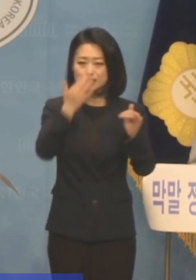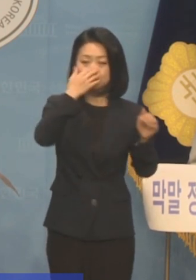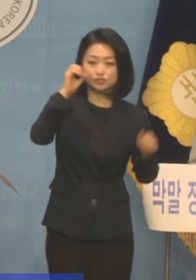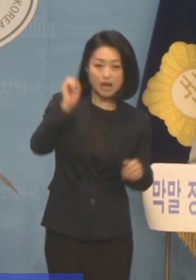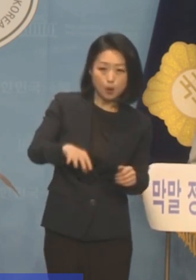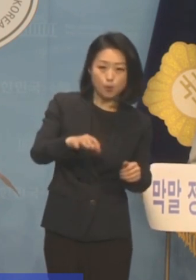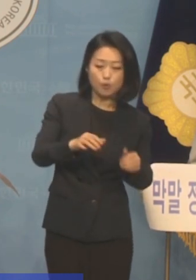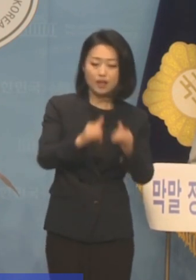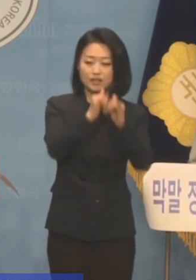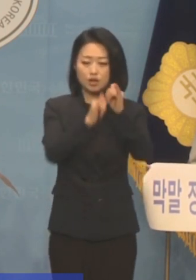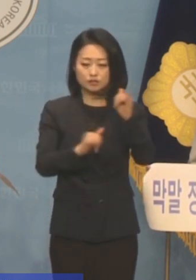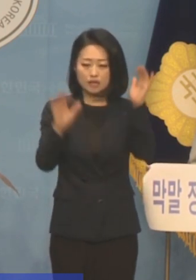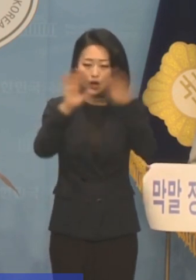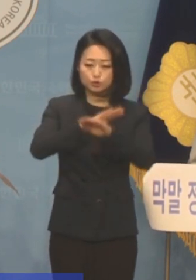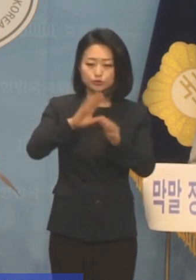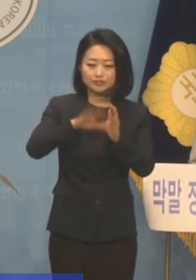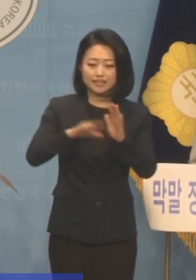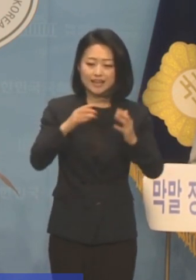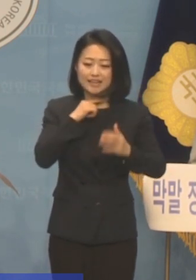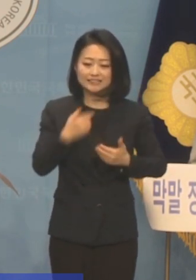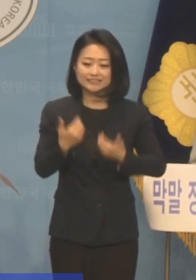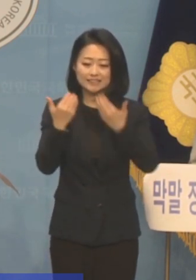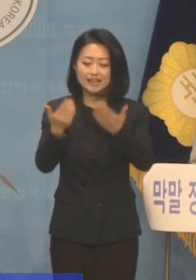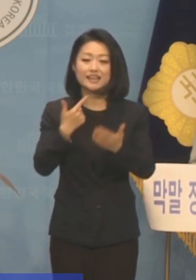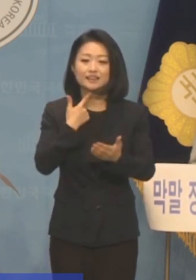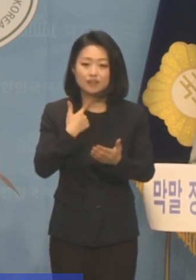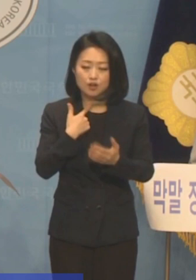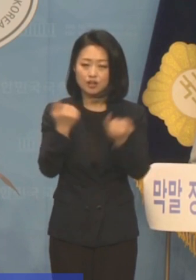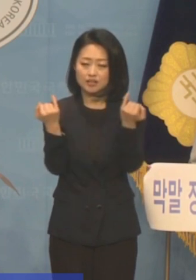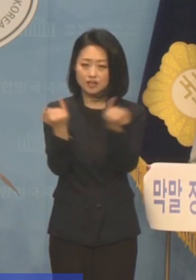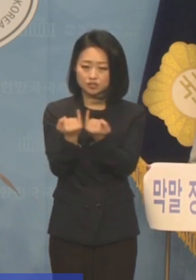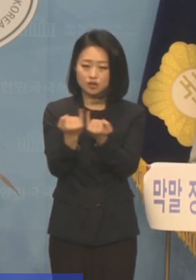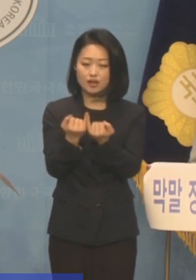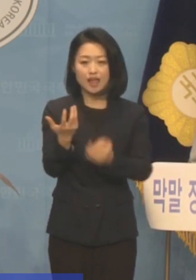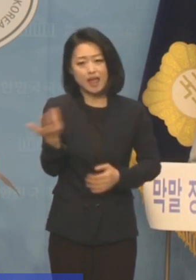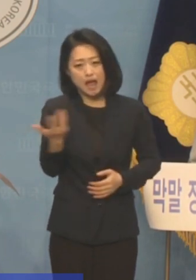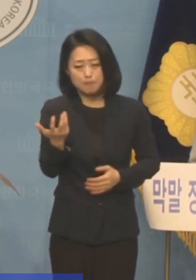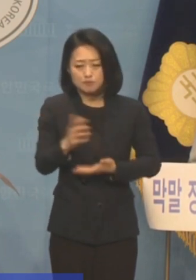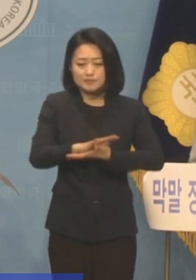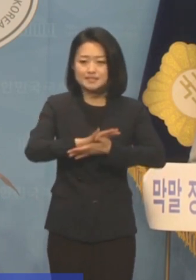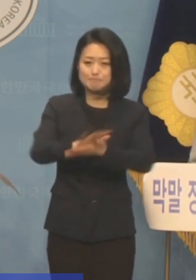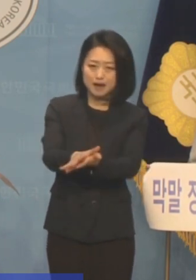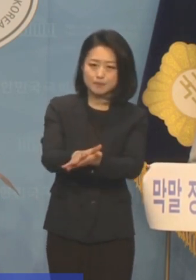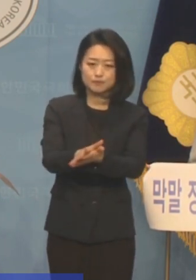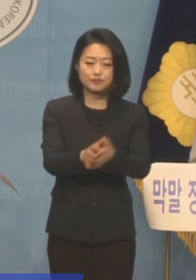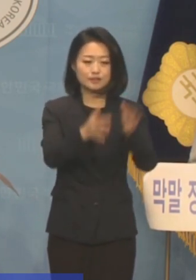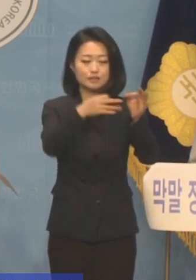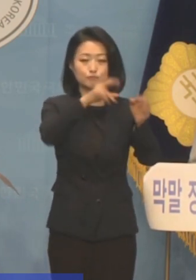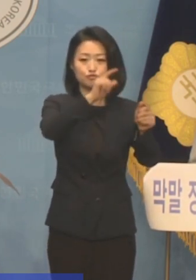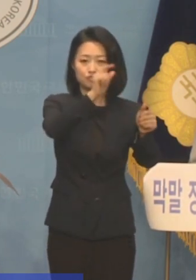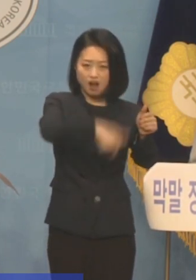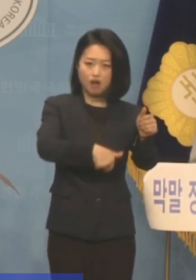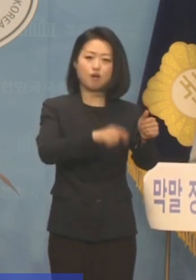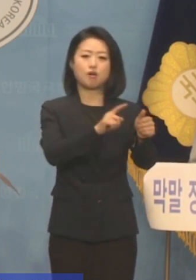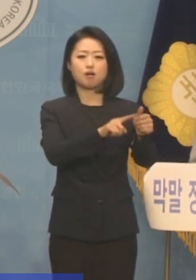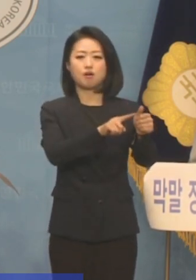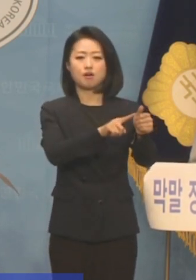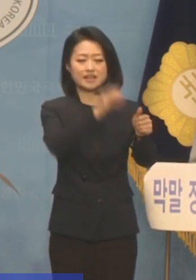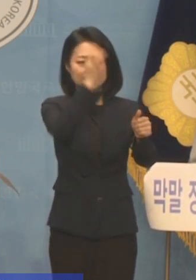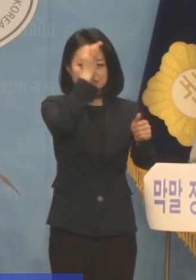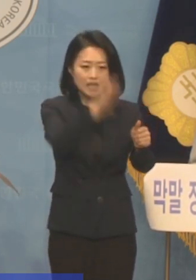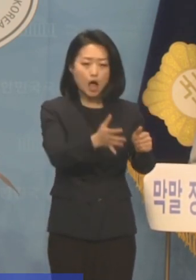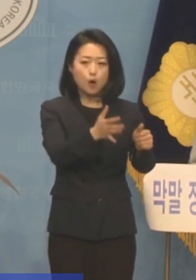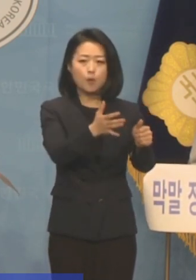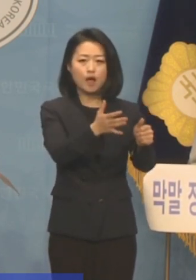역사적 무한 시대에 나라의 희생을 아끼지 않았던 여성들의 아픔을 짓밟은 김준혁 후보의 진정한